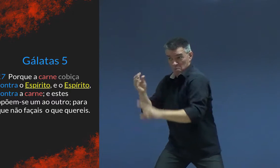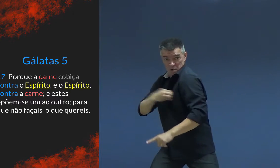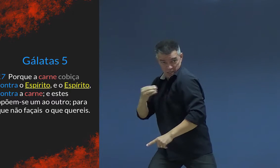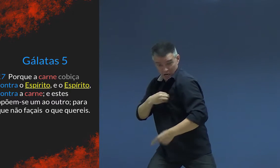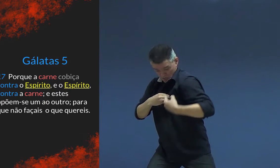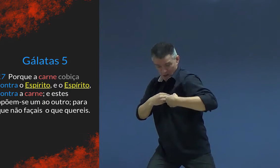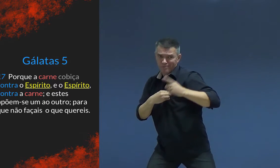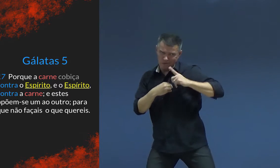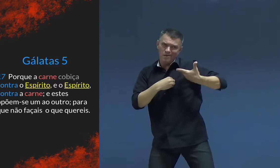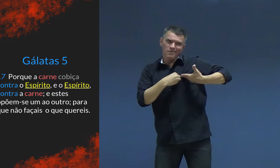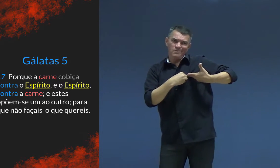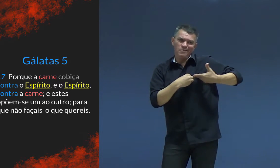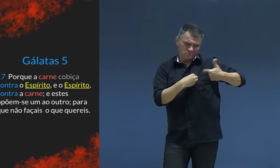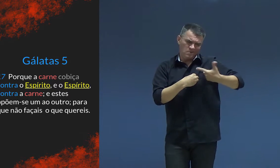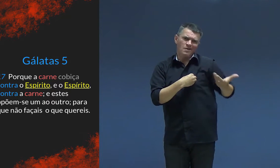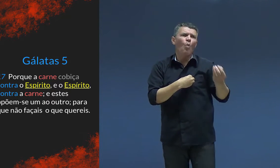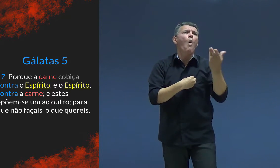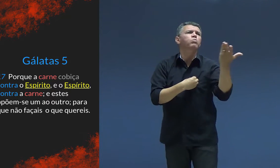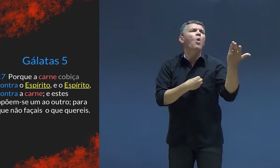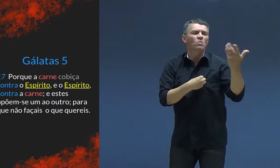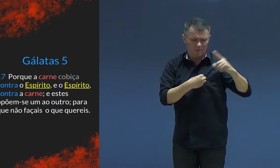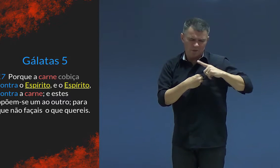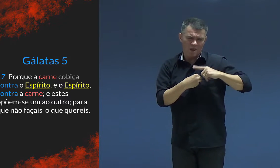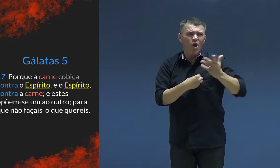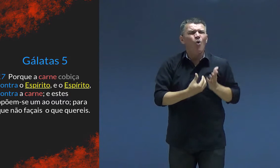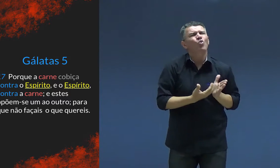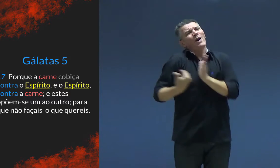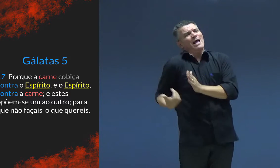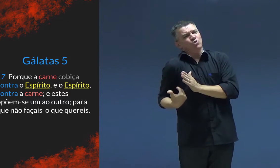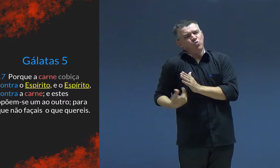Porque eu tenho pecado, lógico, né?